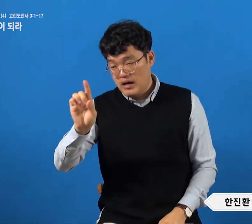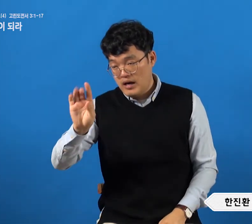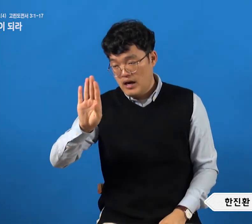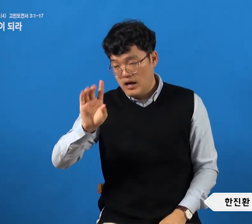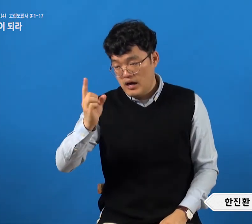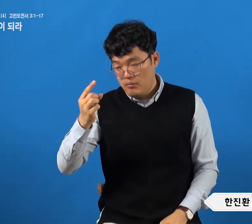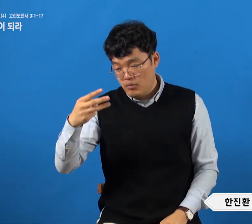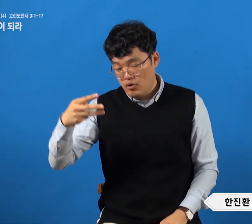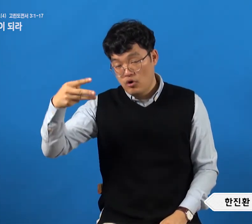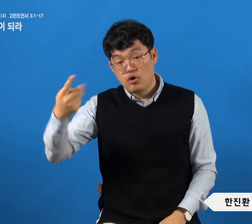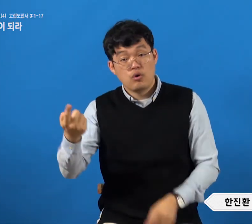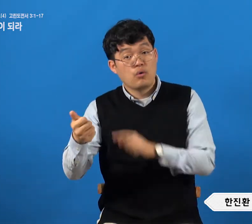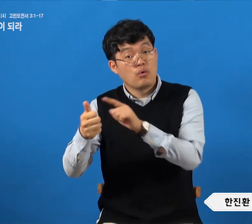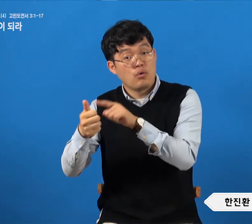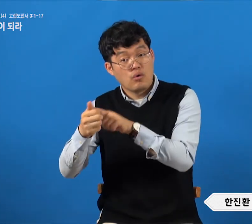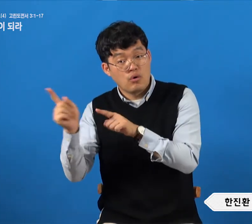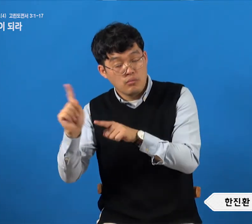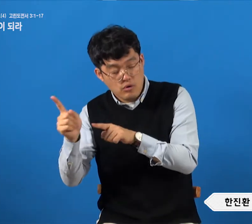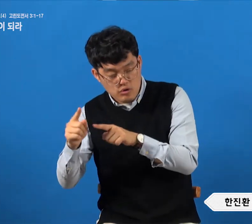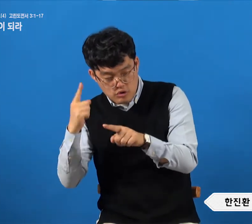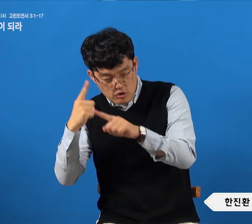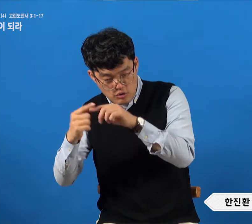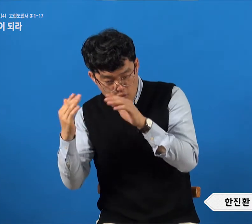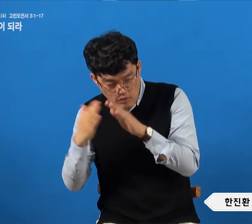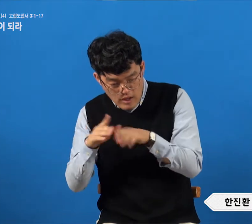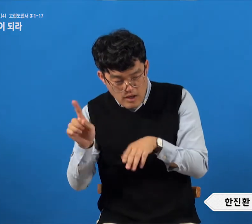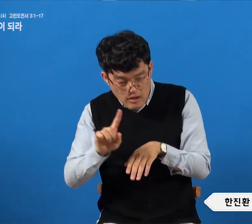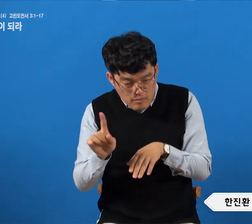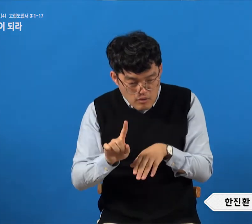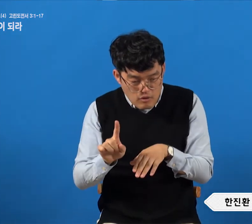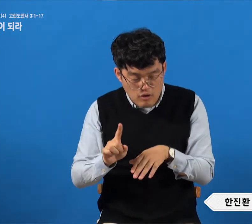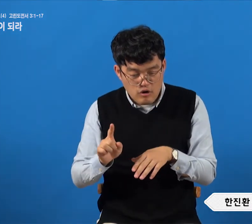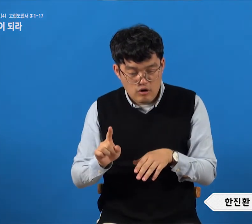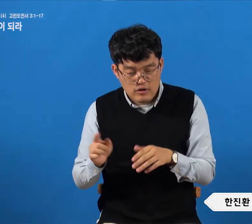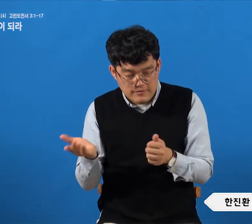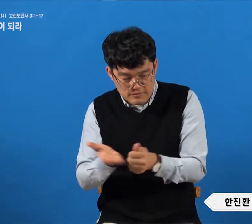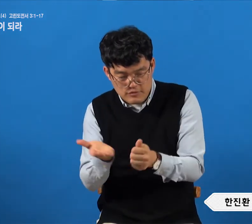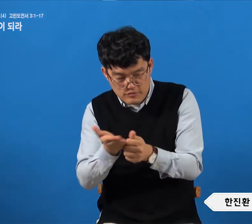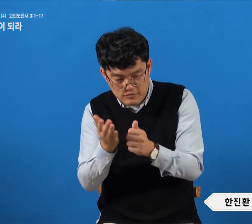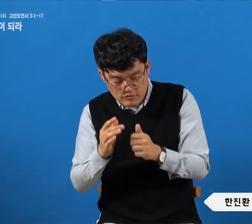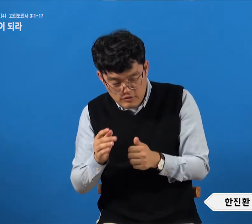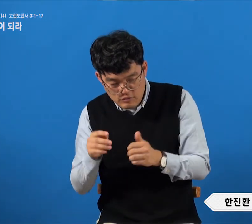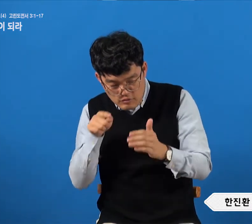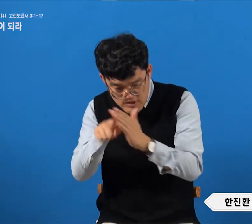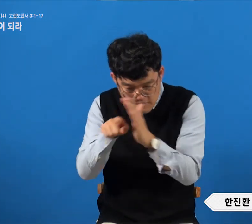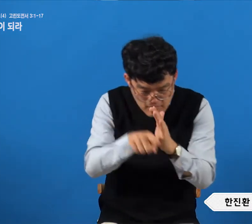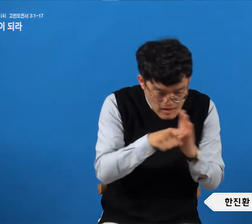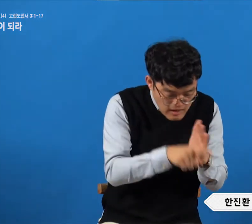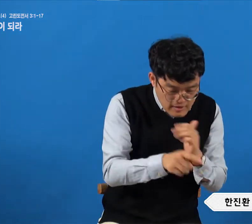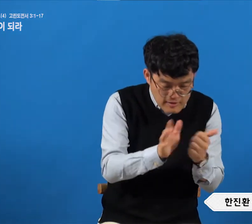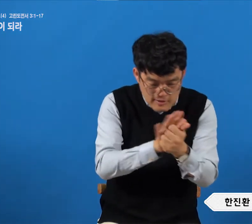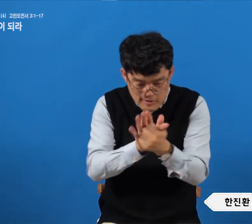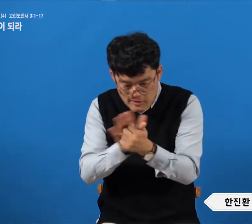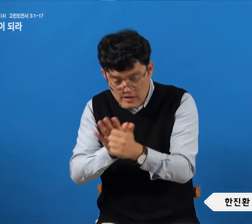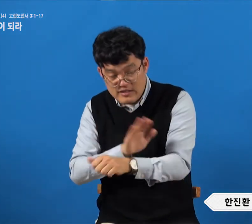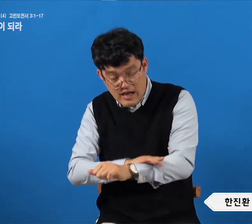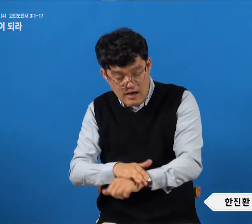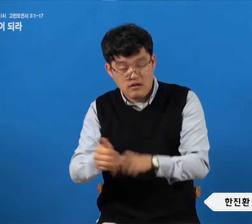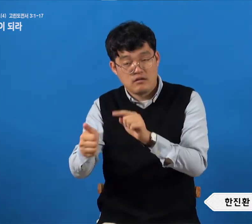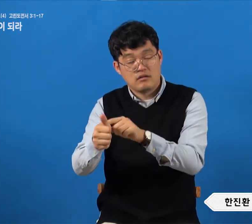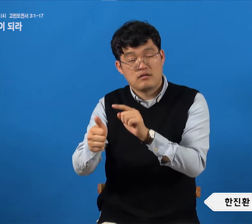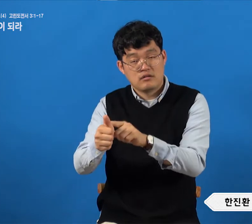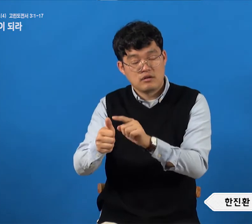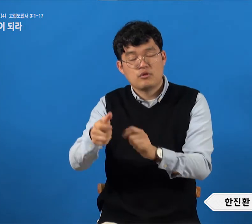이 세워져 있는 교회를 목양을 잘해서 교회를 아주 왕성하게 부흥을 시켰습니다.